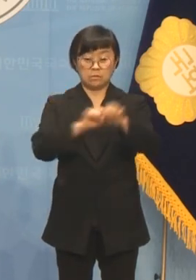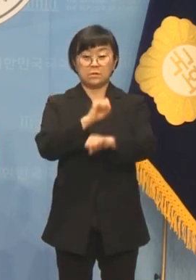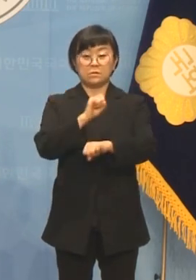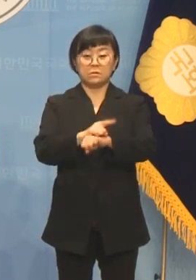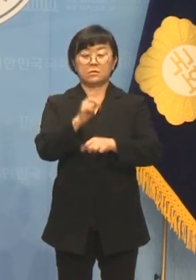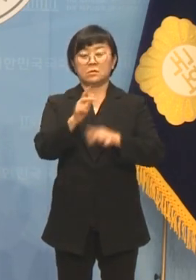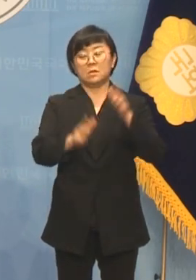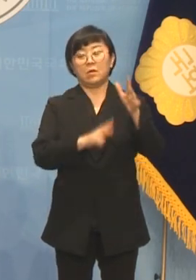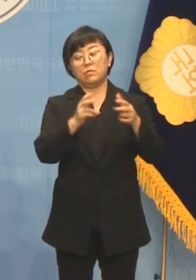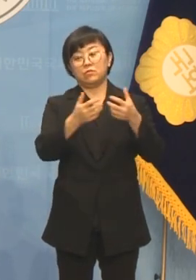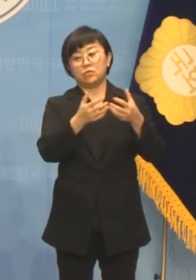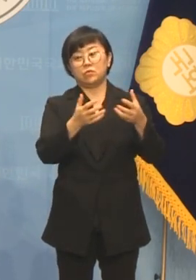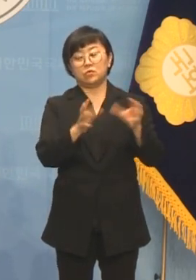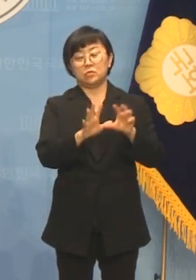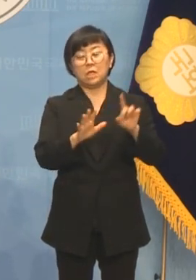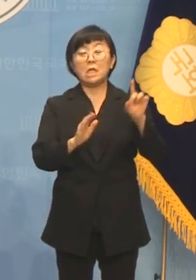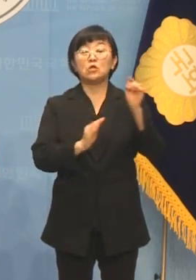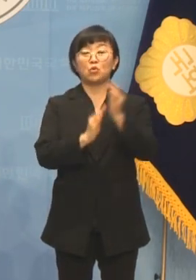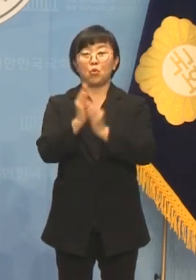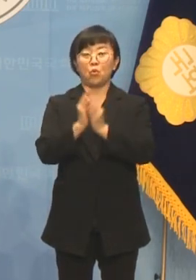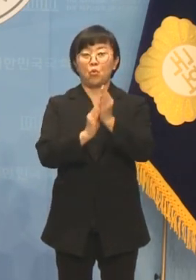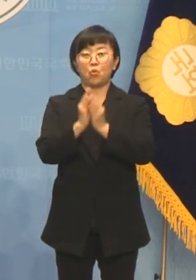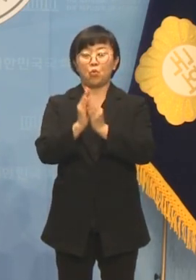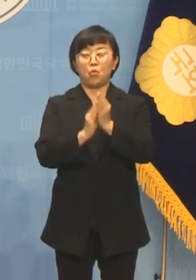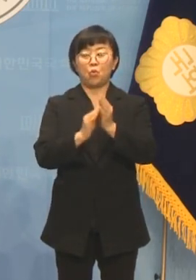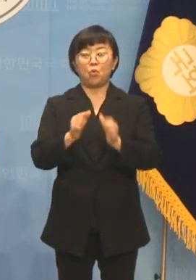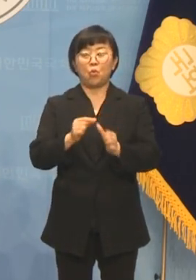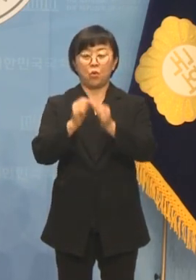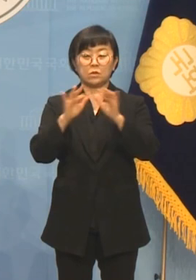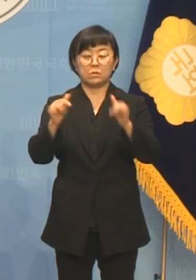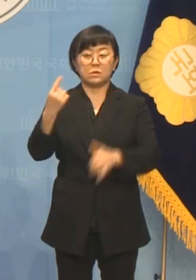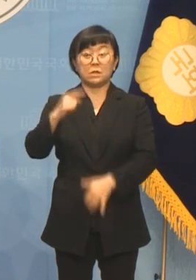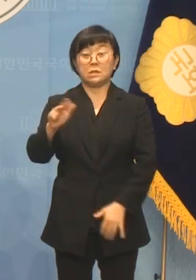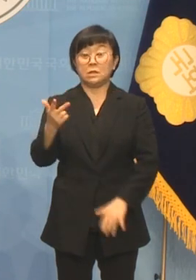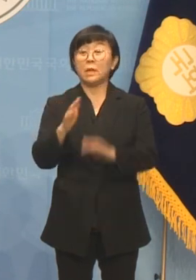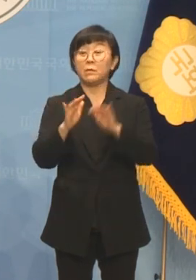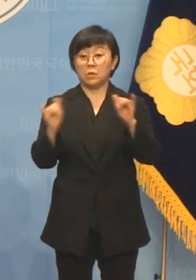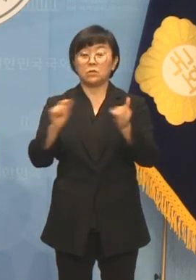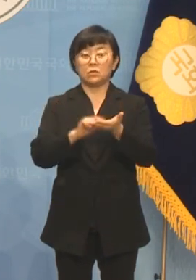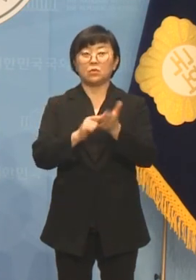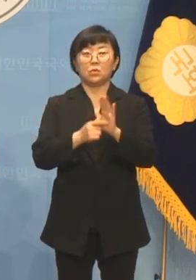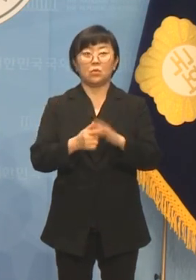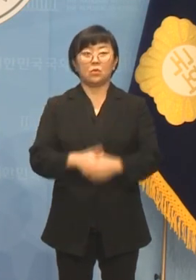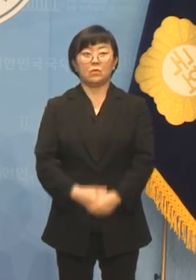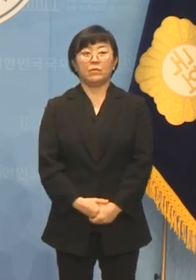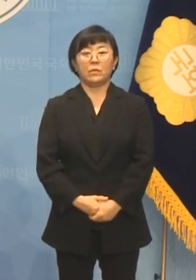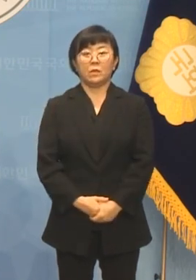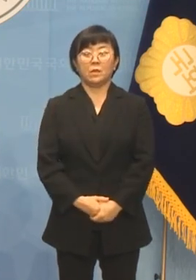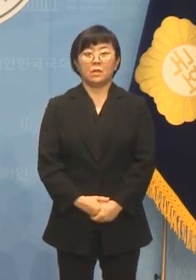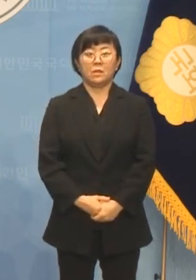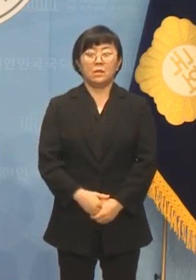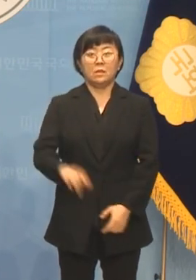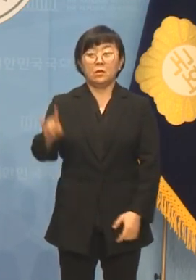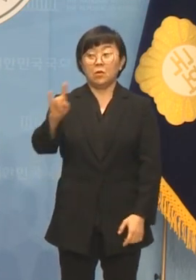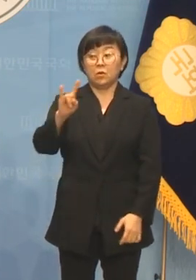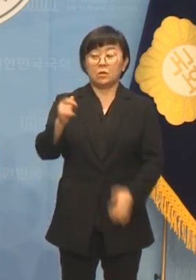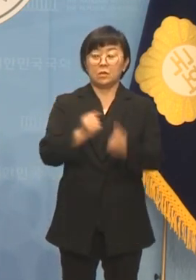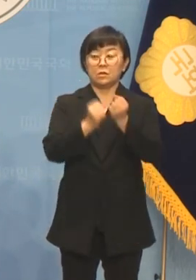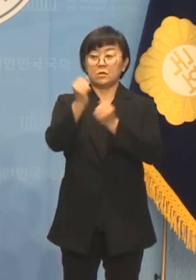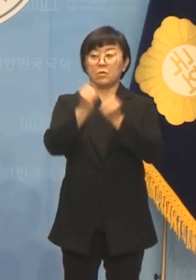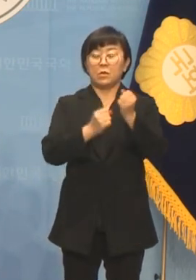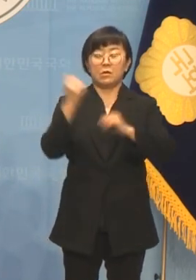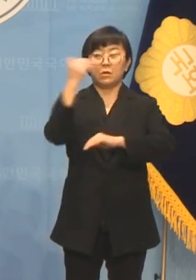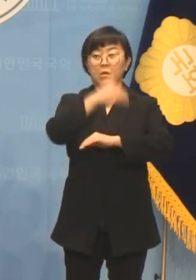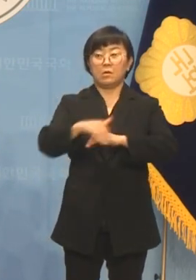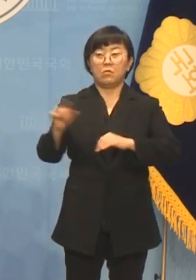사업부의 매출은 1조 원, 고용 인원은 1,700여 명에 달합니다. HD 현대에서 설명한 청사진에